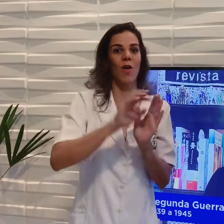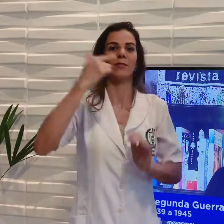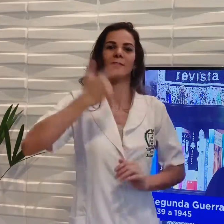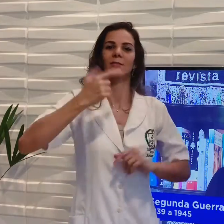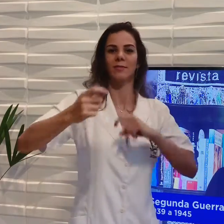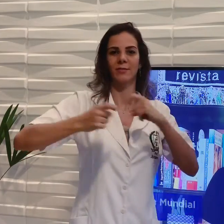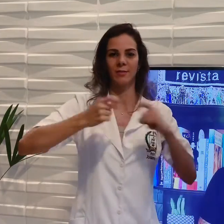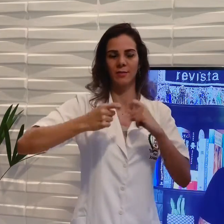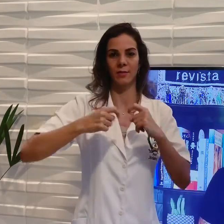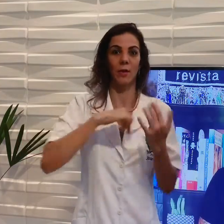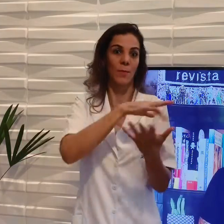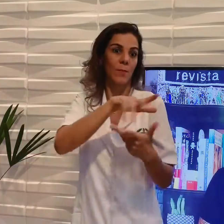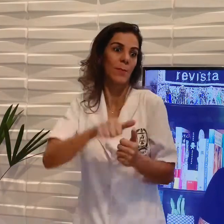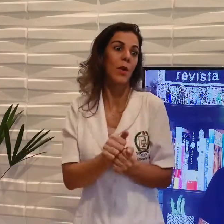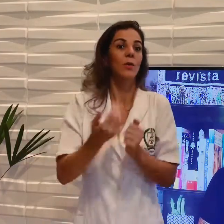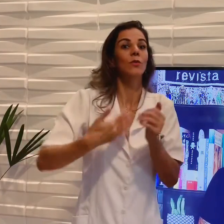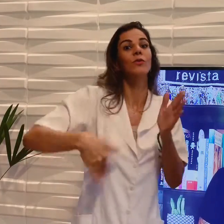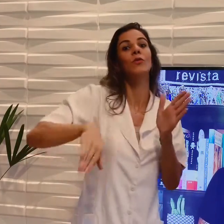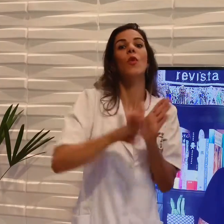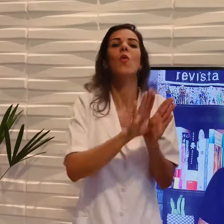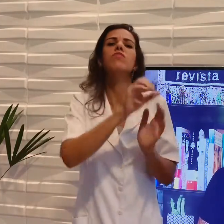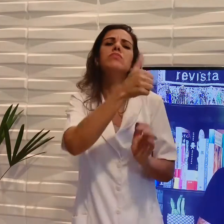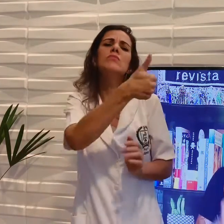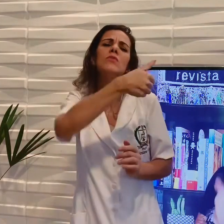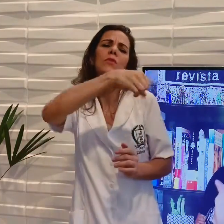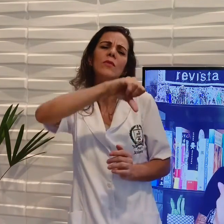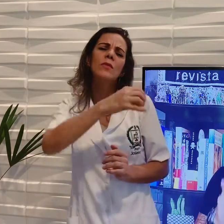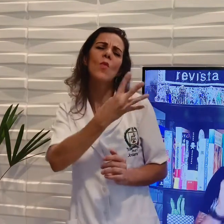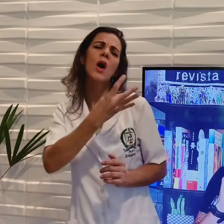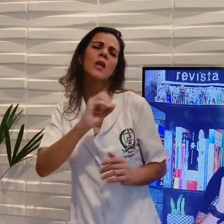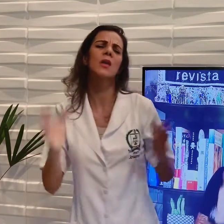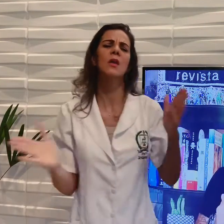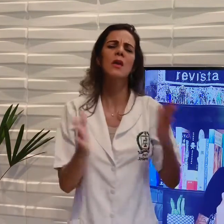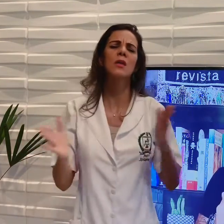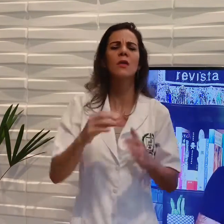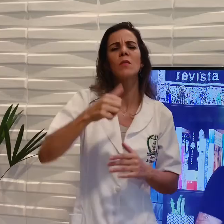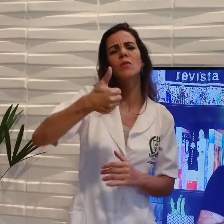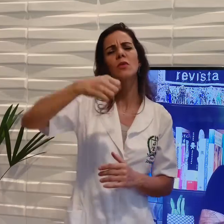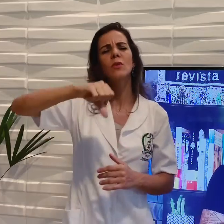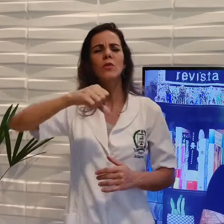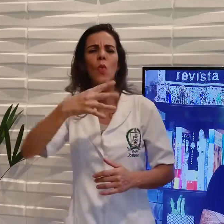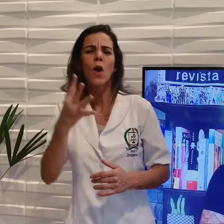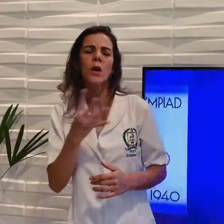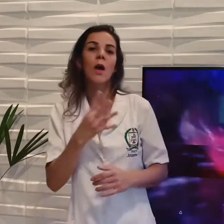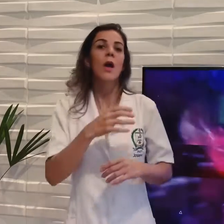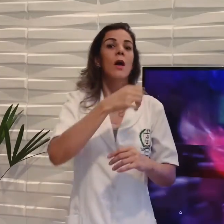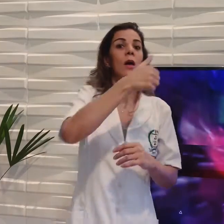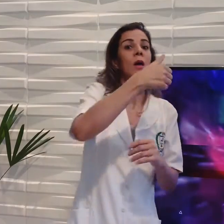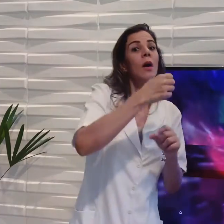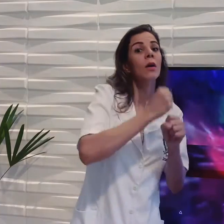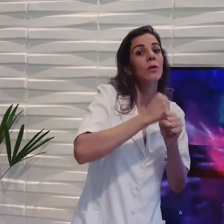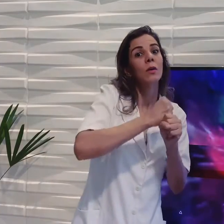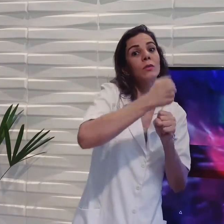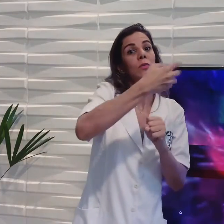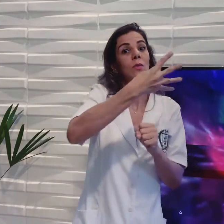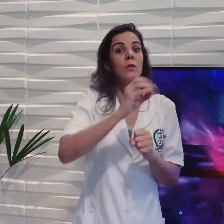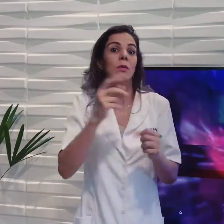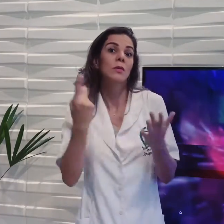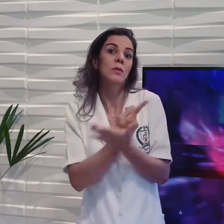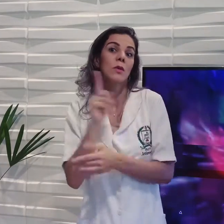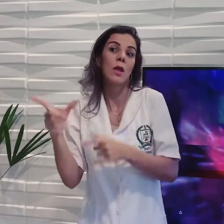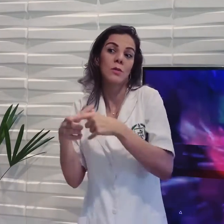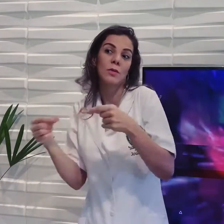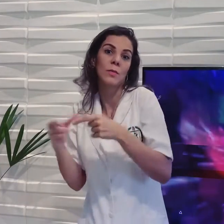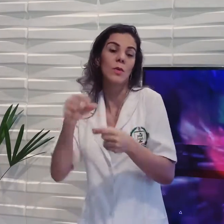Mundial. Chegamos às edições de 1940 e 1944. A edição de 40, que deveria acontecer em Tóquio,